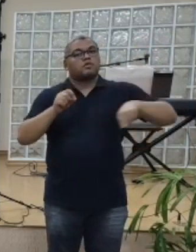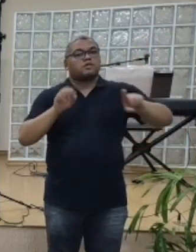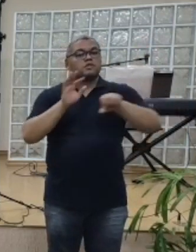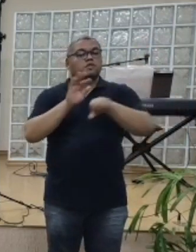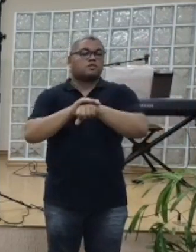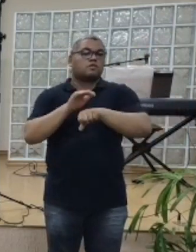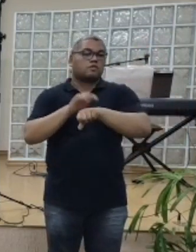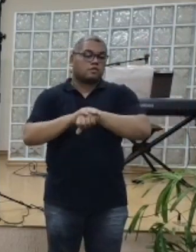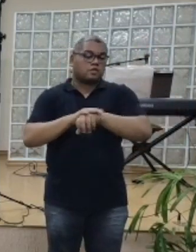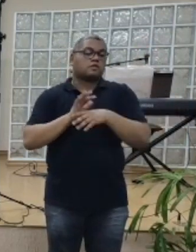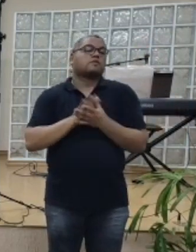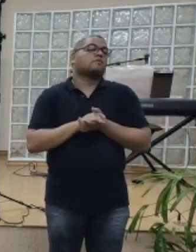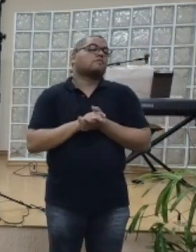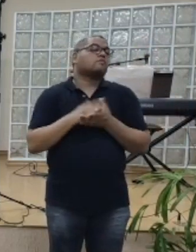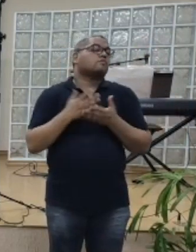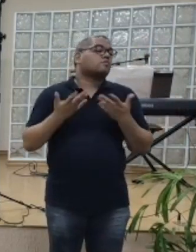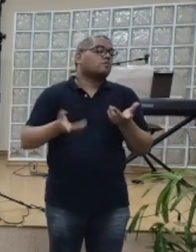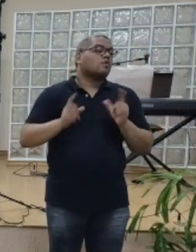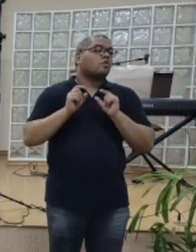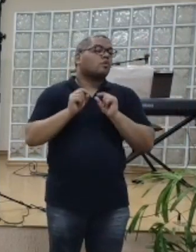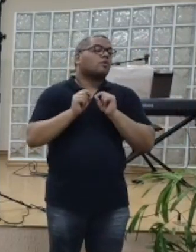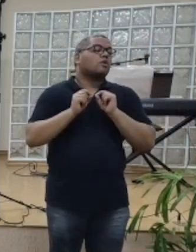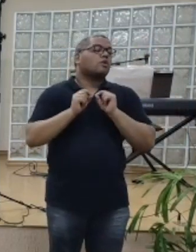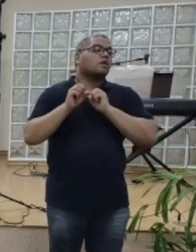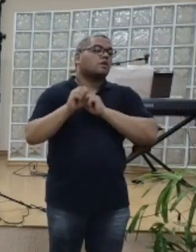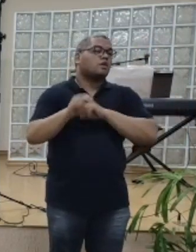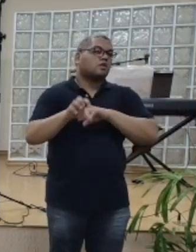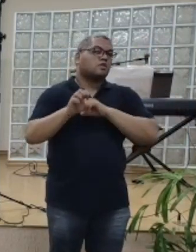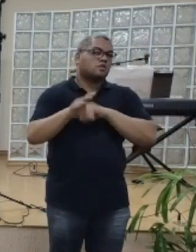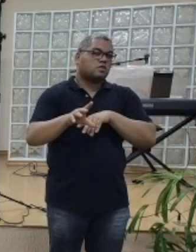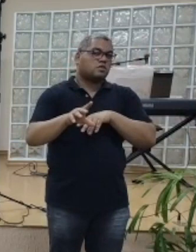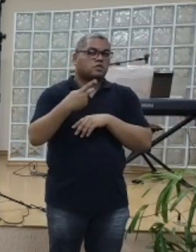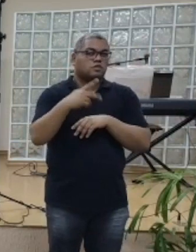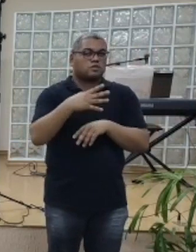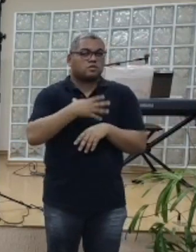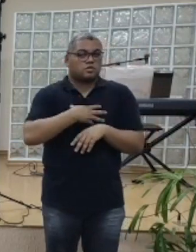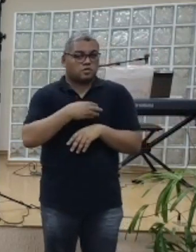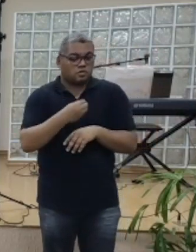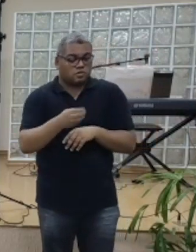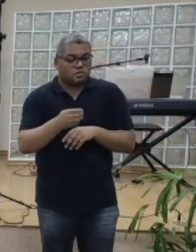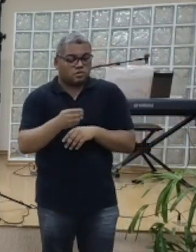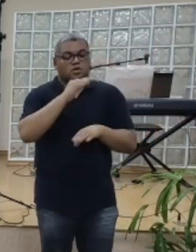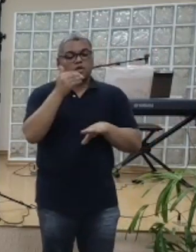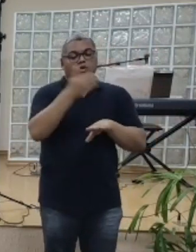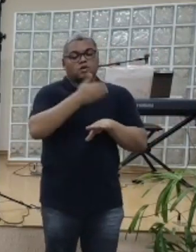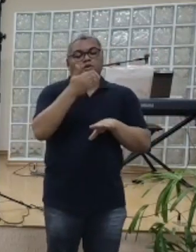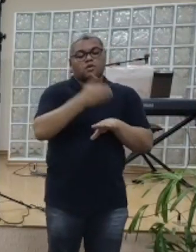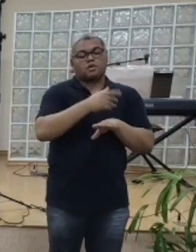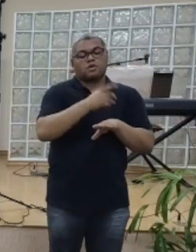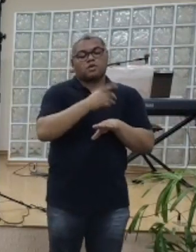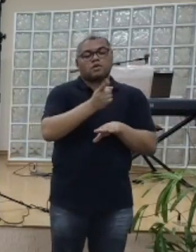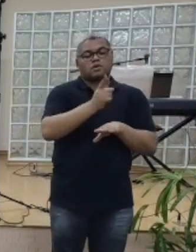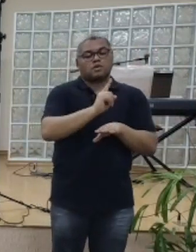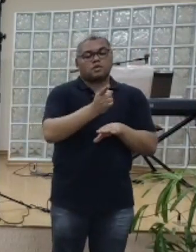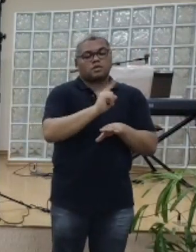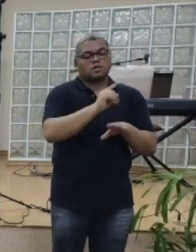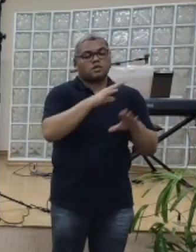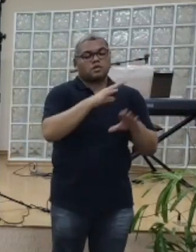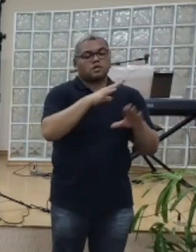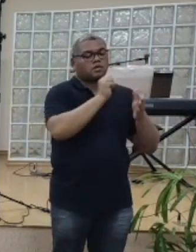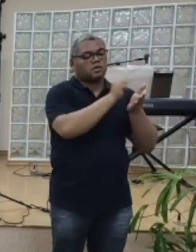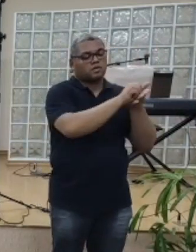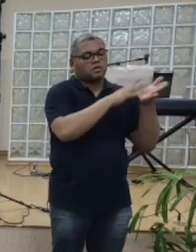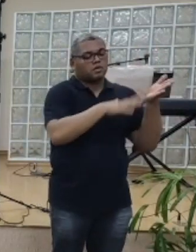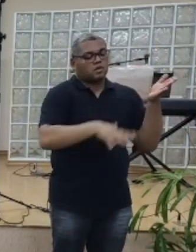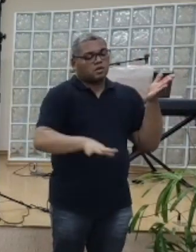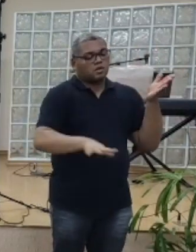Ensinam os seus filhos a não participar das atividades da igreja.